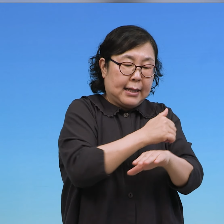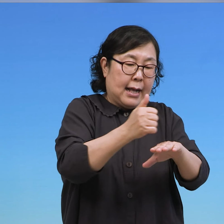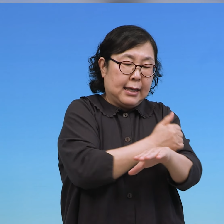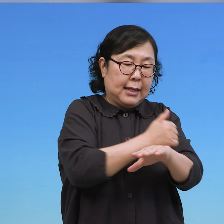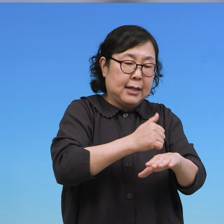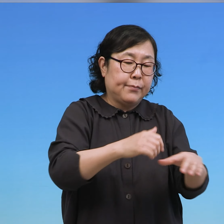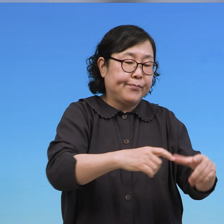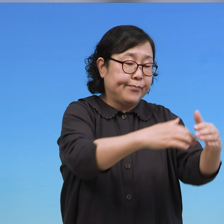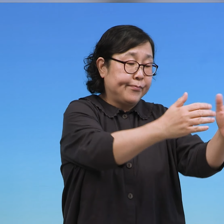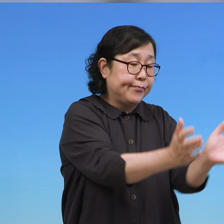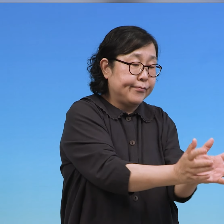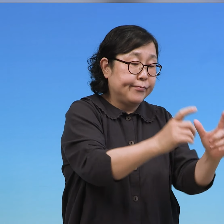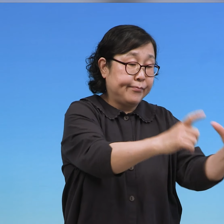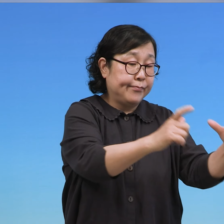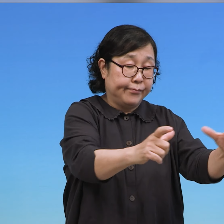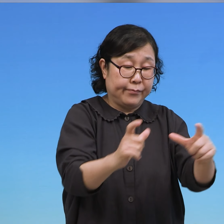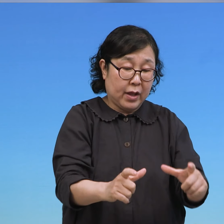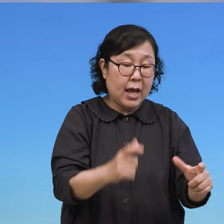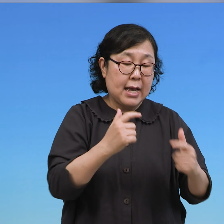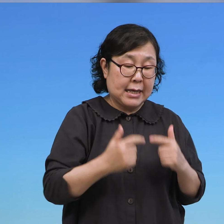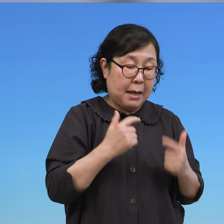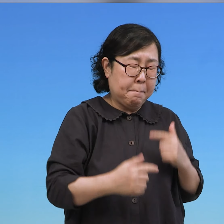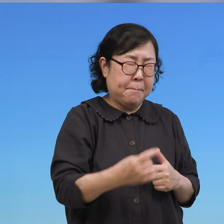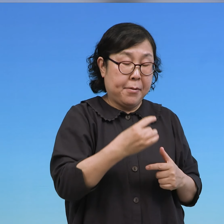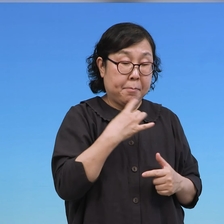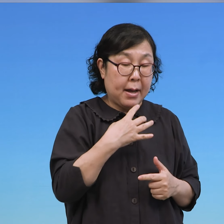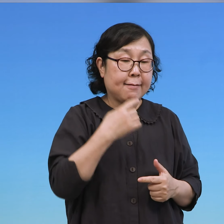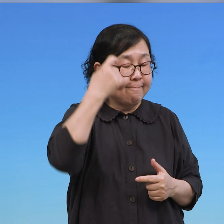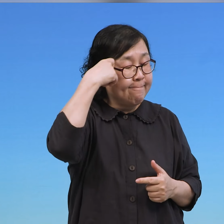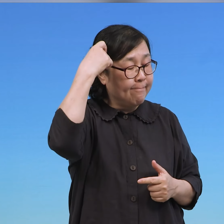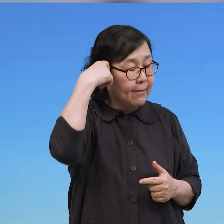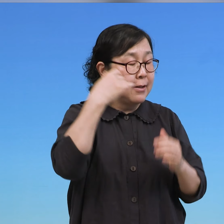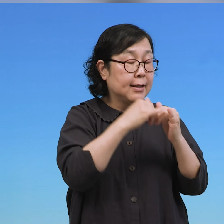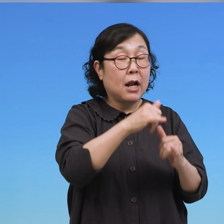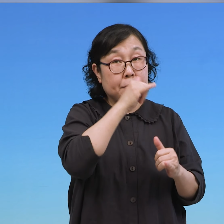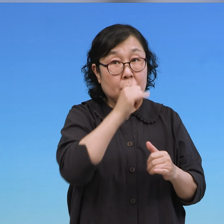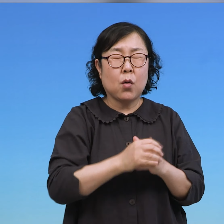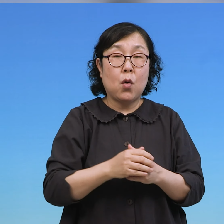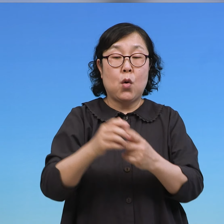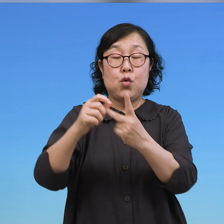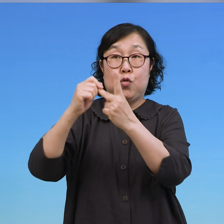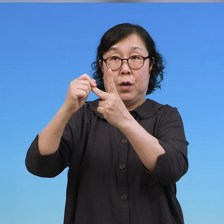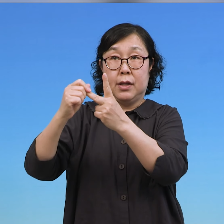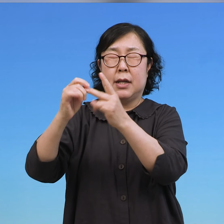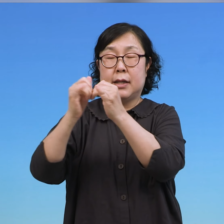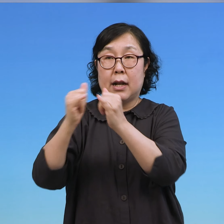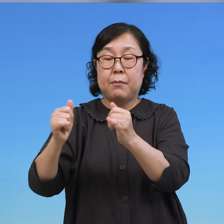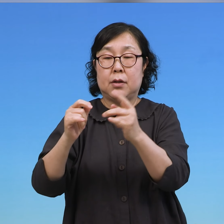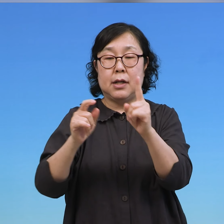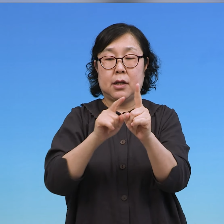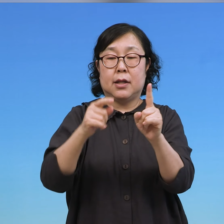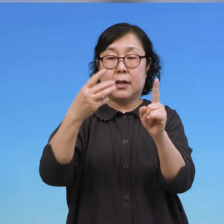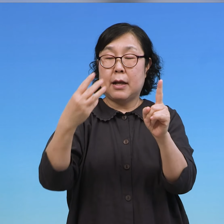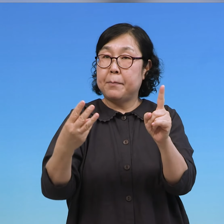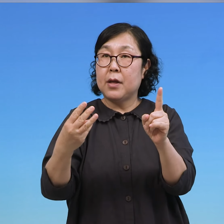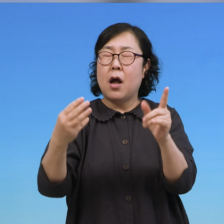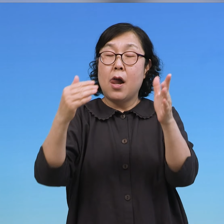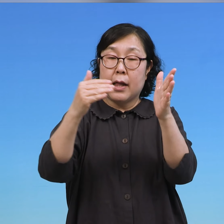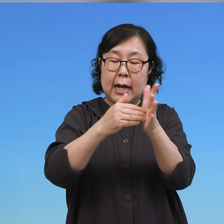기쁨. 그러니까 항상 1절에서 3절을 맴도는 그런 종류의 사람이 있는가 하면은, 두 번째 부류는요,